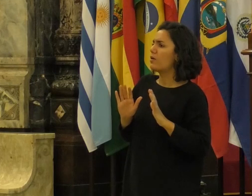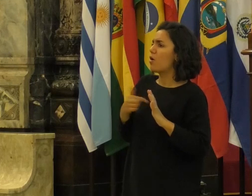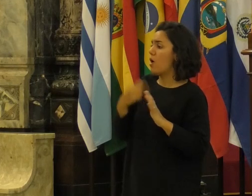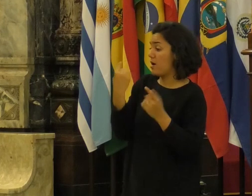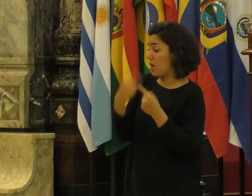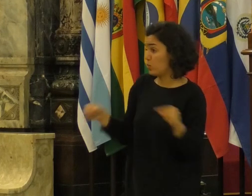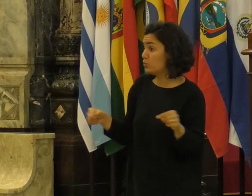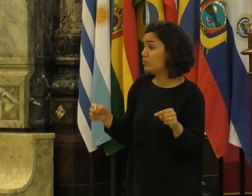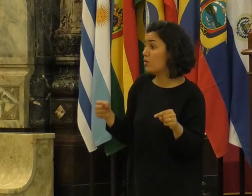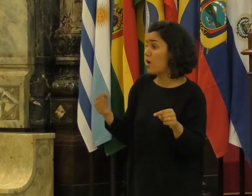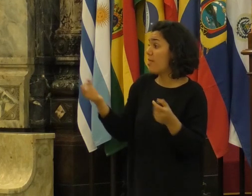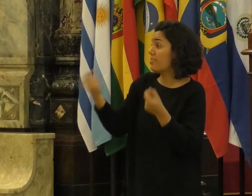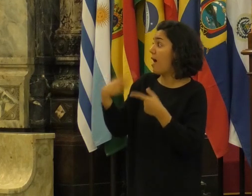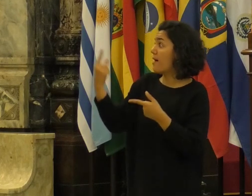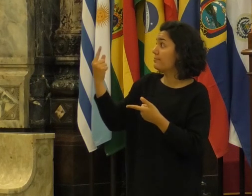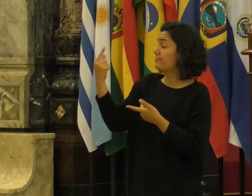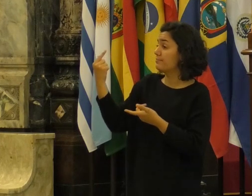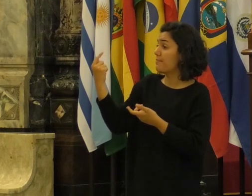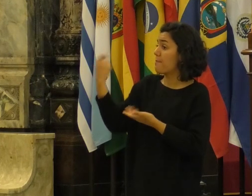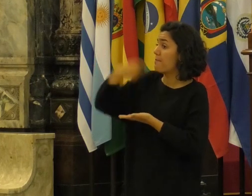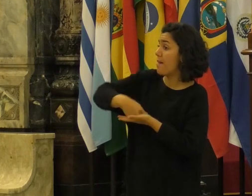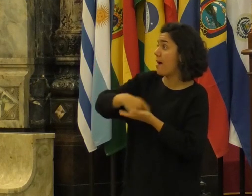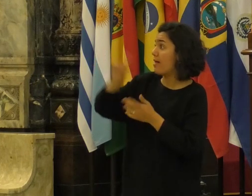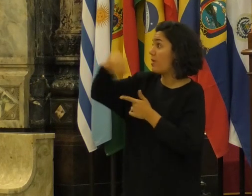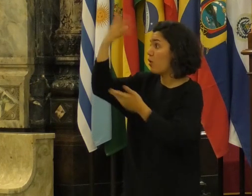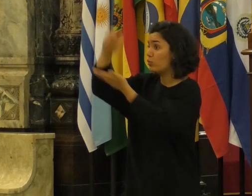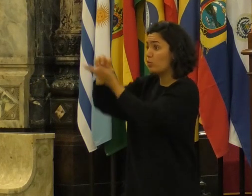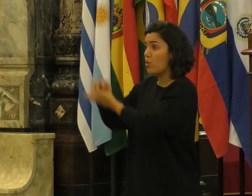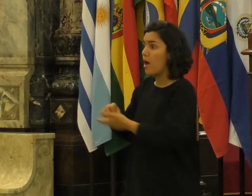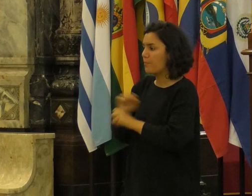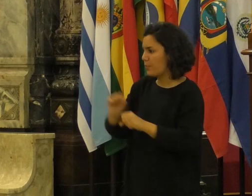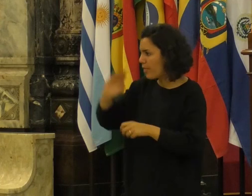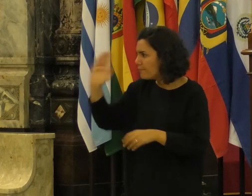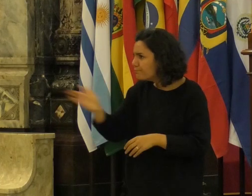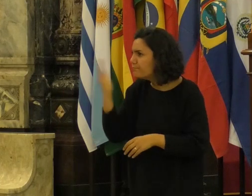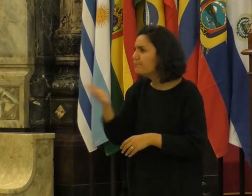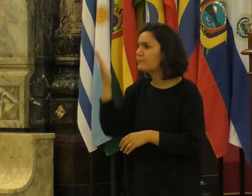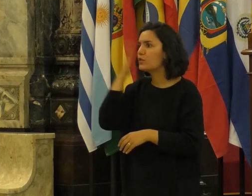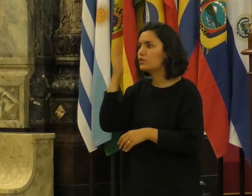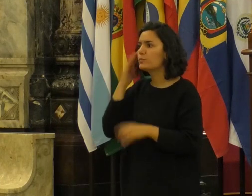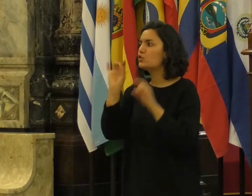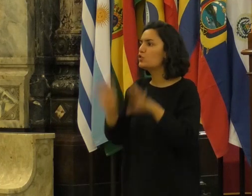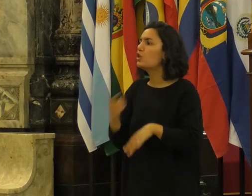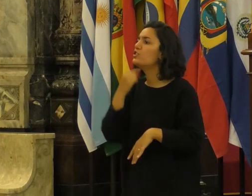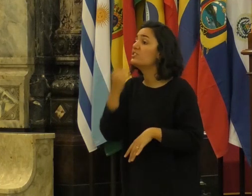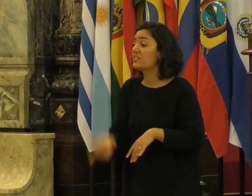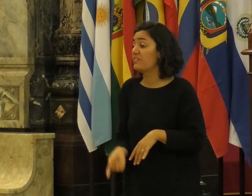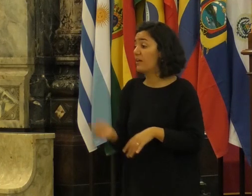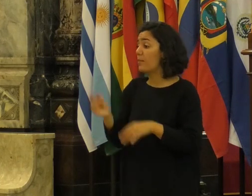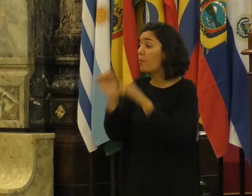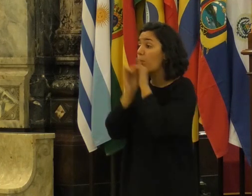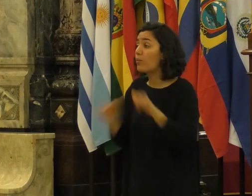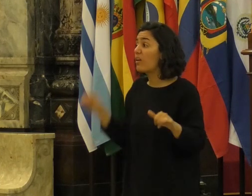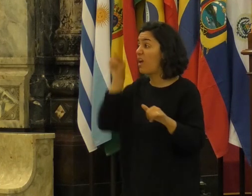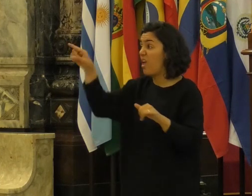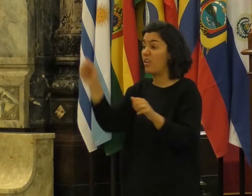nosotros, que vienen de otros lugares, para producir conocimiento que solo sirve para que se publique en una revista